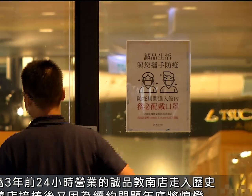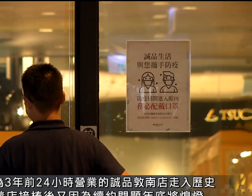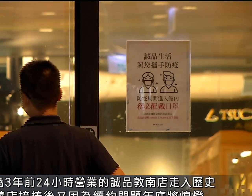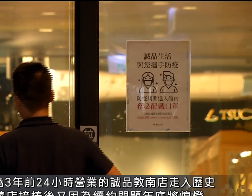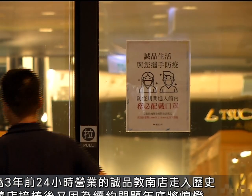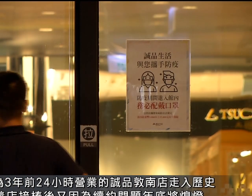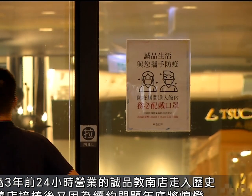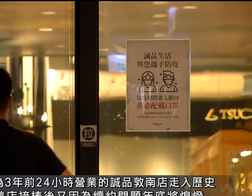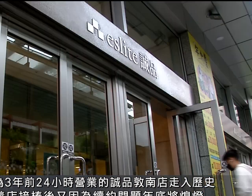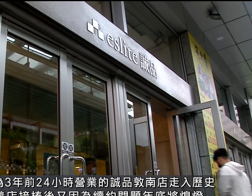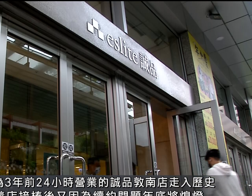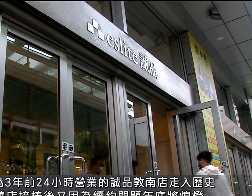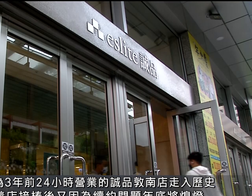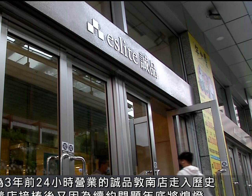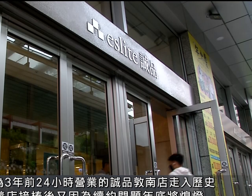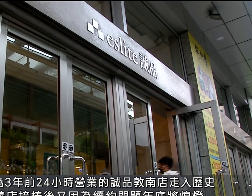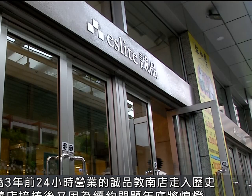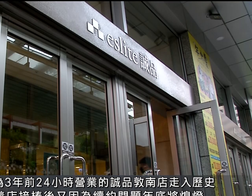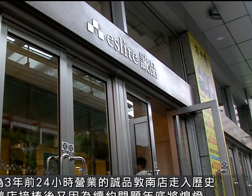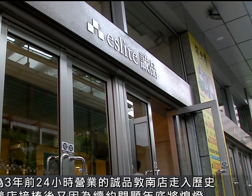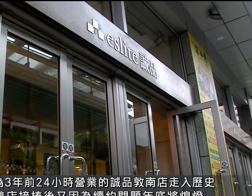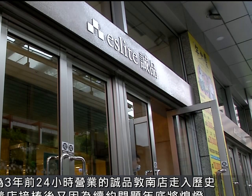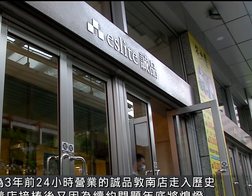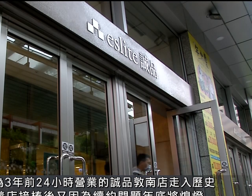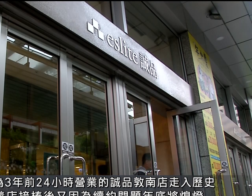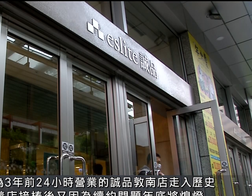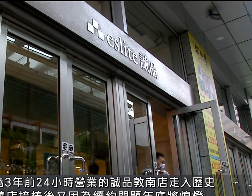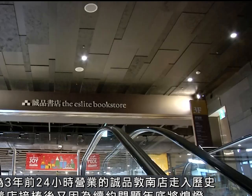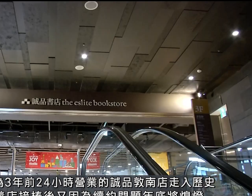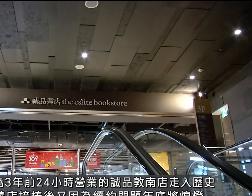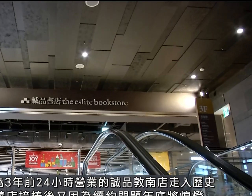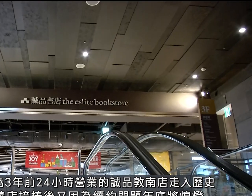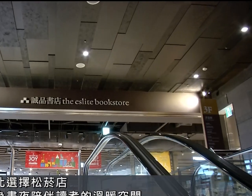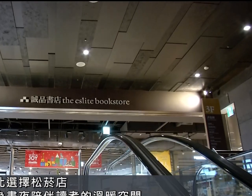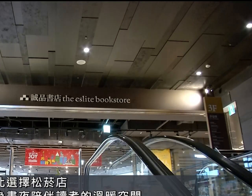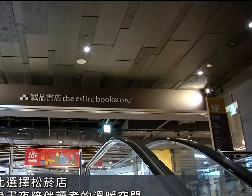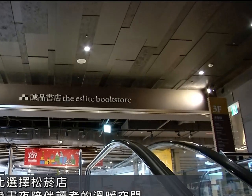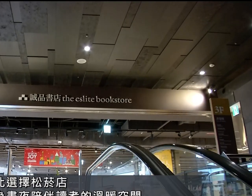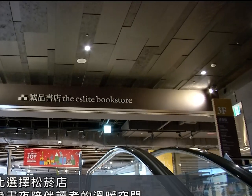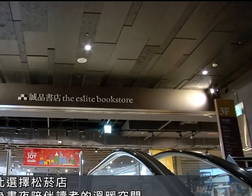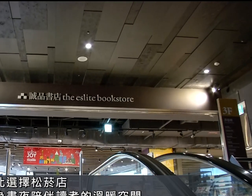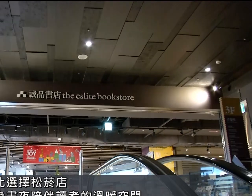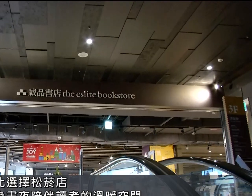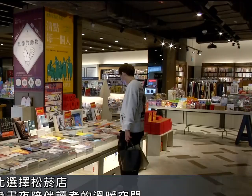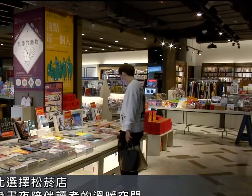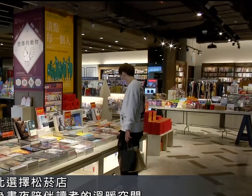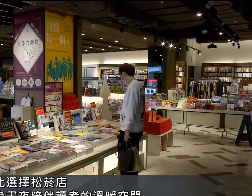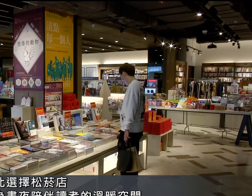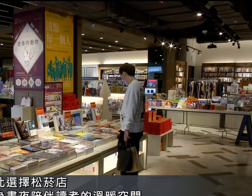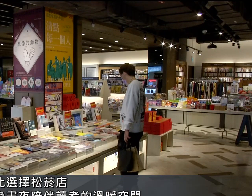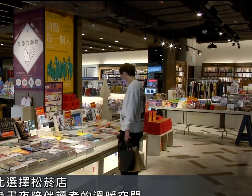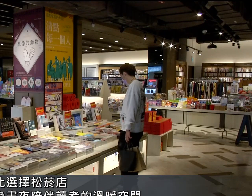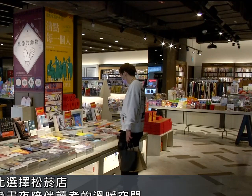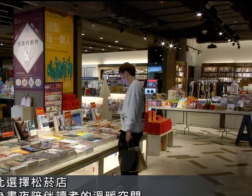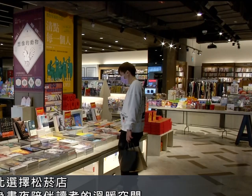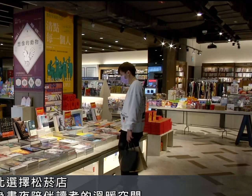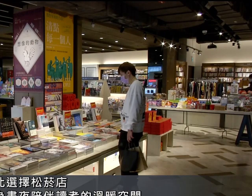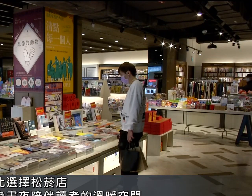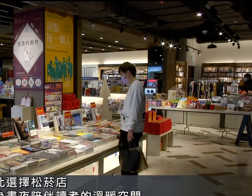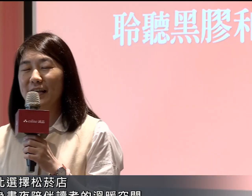店接棒后又因为续约问题，年底将熄灯，因此选择松烟店作为昼夜陪伴读者的温暖空间。 以